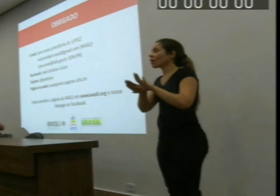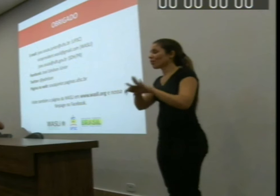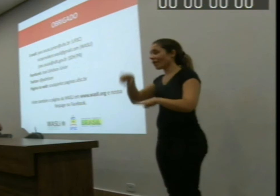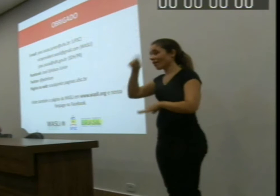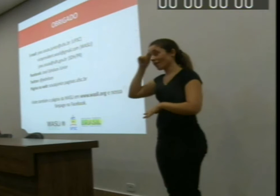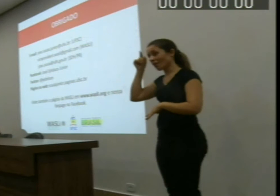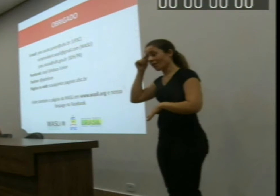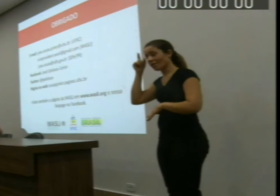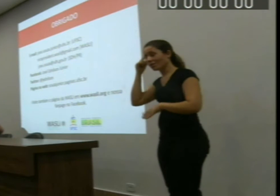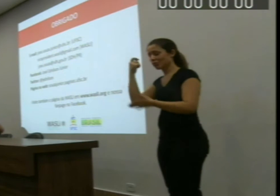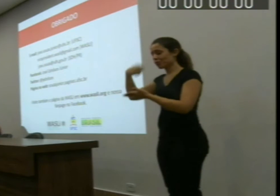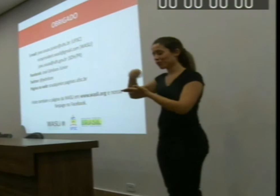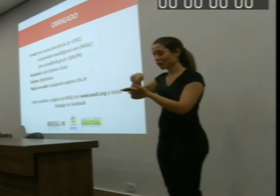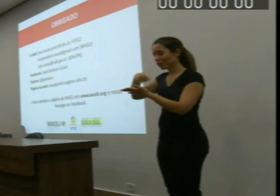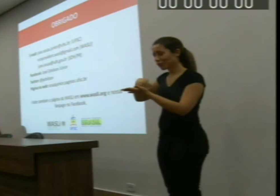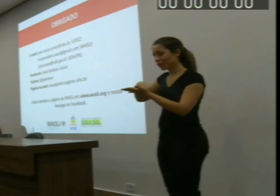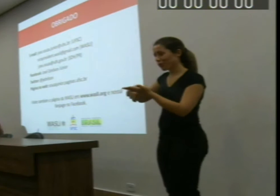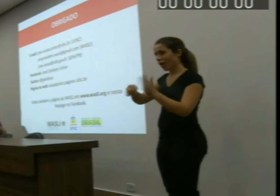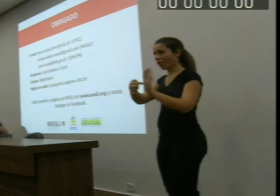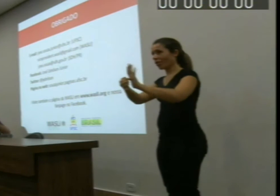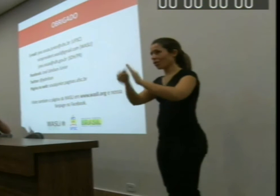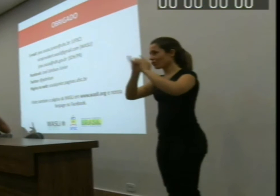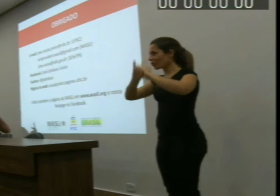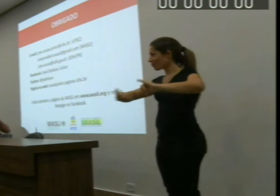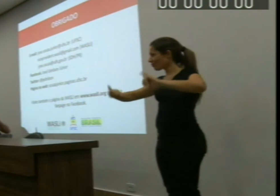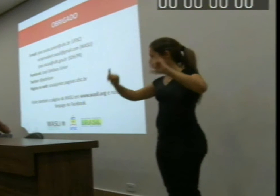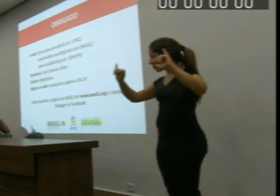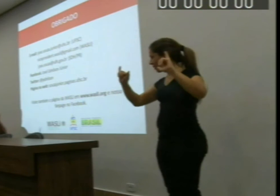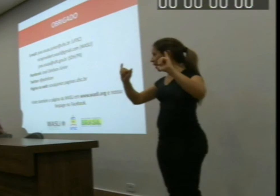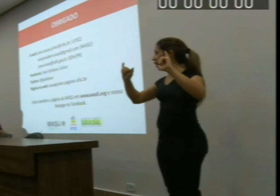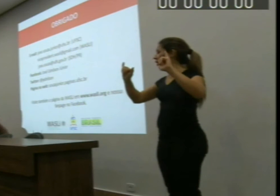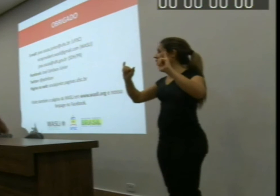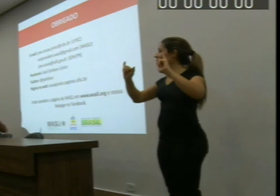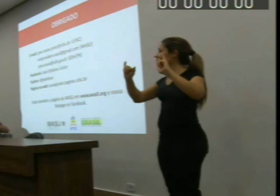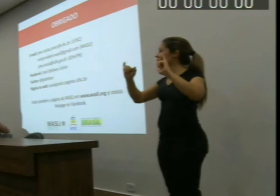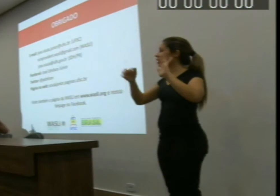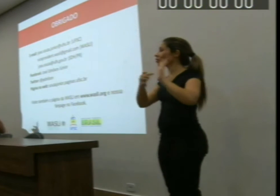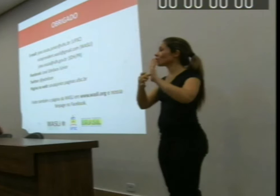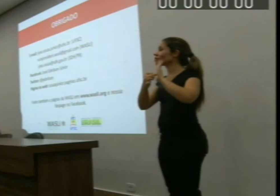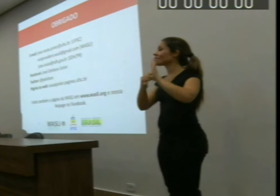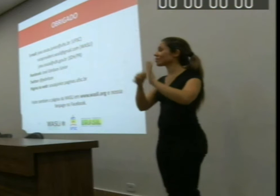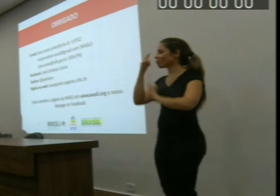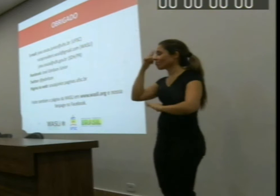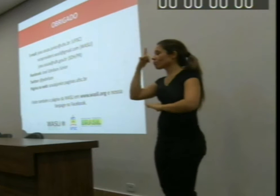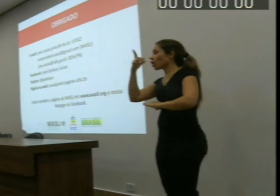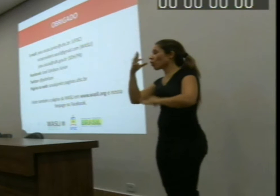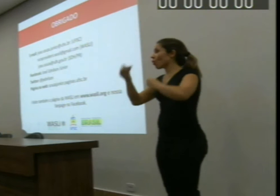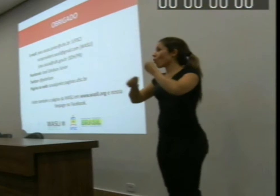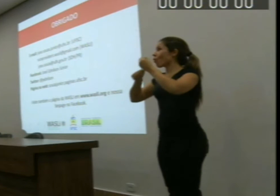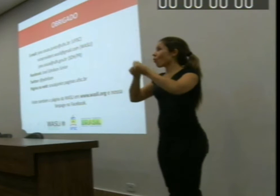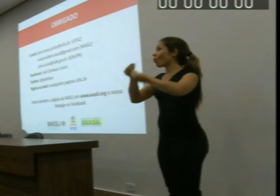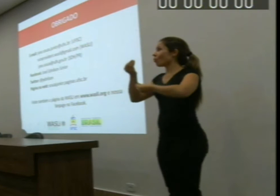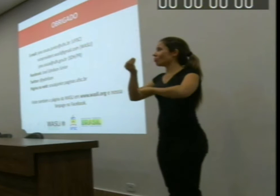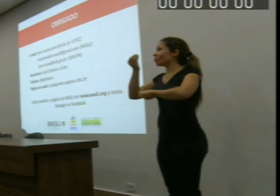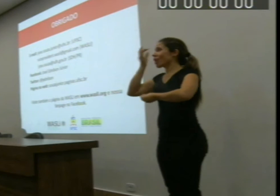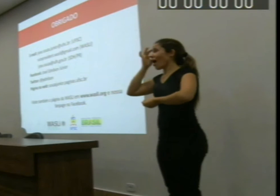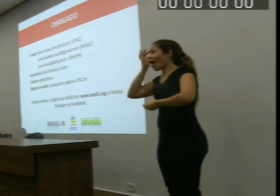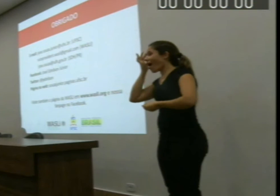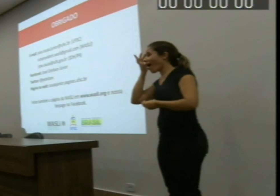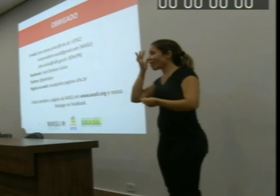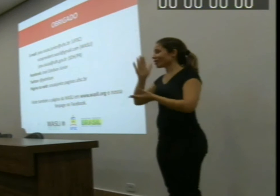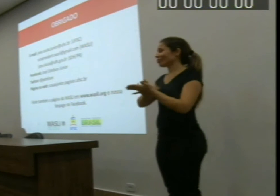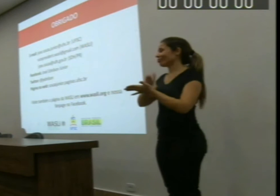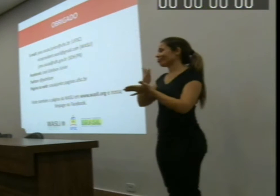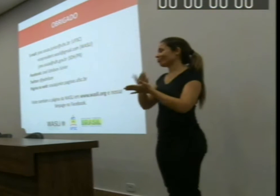e vão publicando e vão eles estabelecendo a as suas ideias sobre como deve ser os intérpretes de língua de sinais mas nenhuma